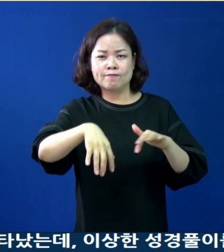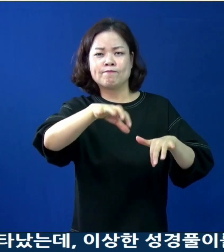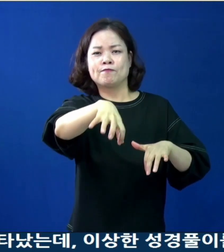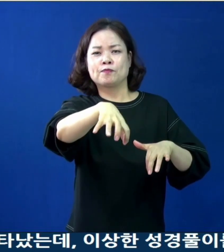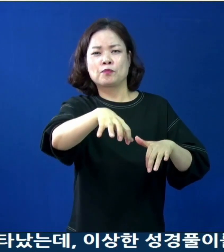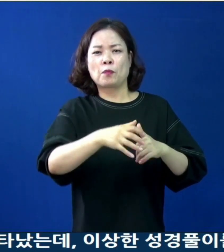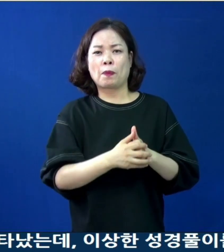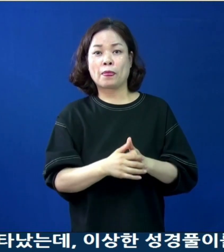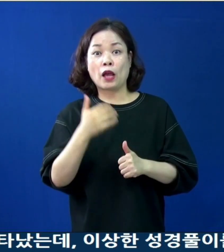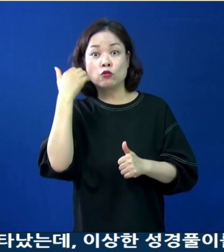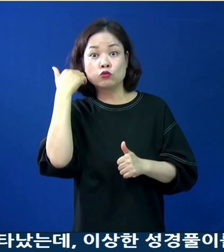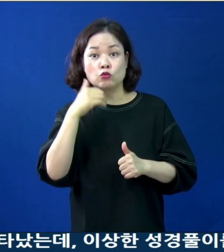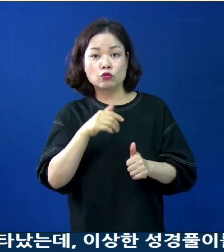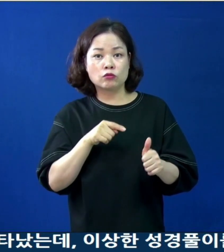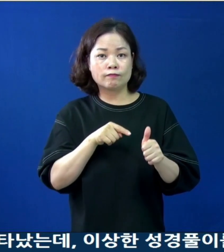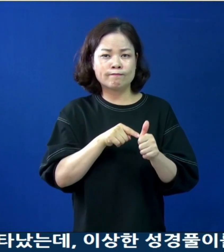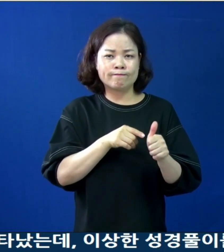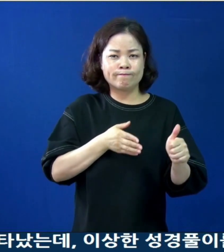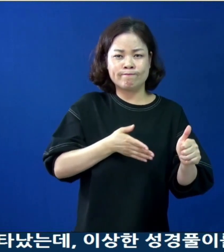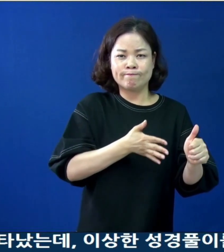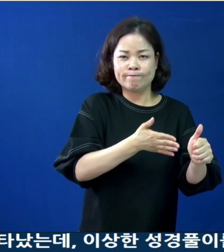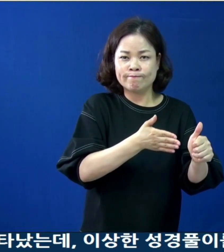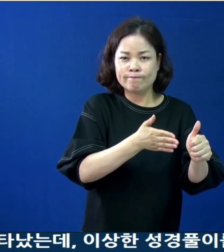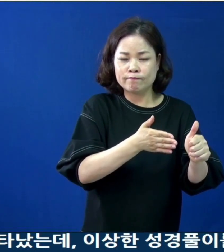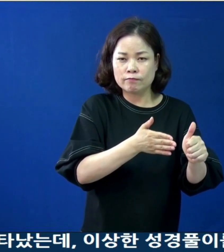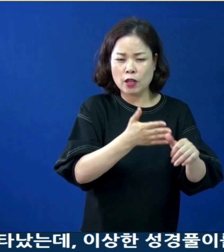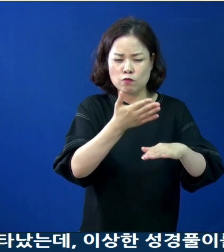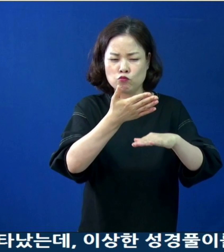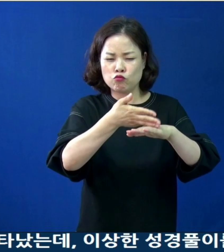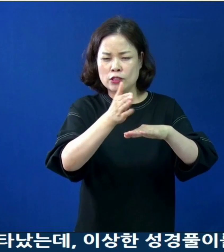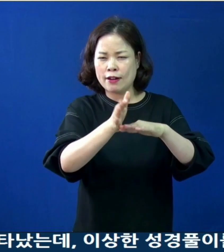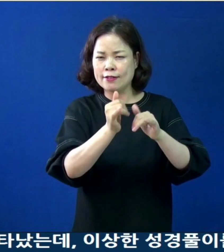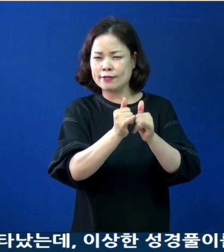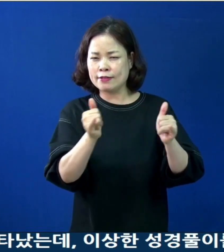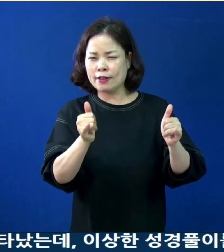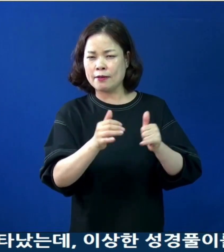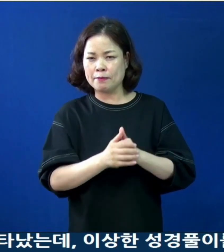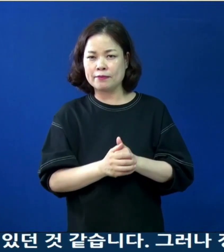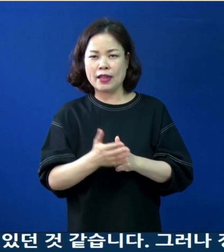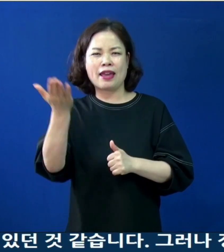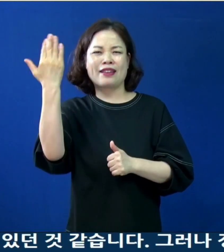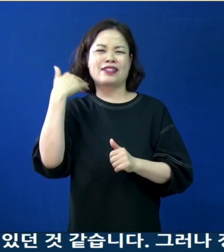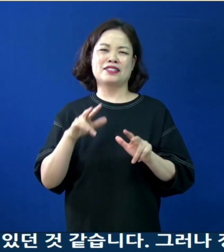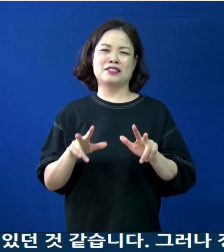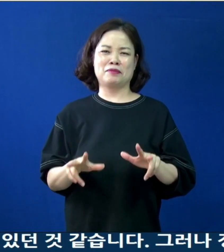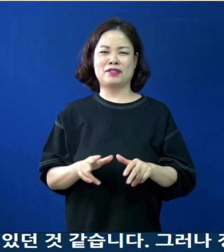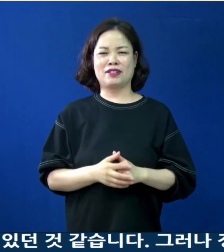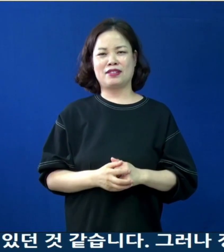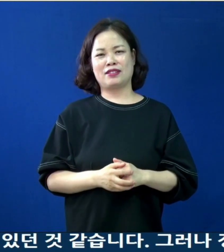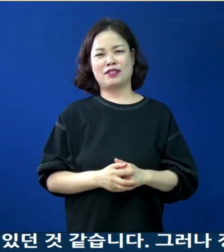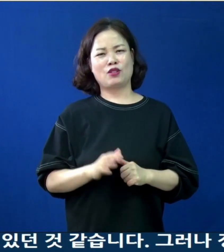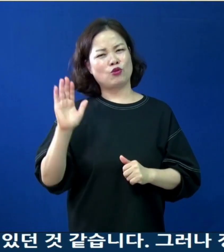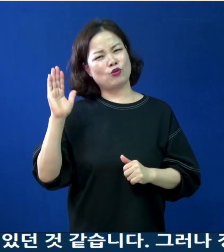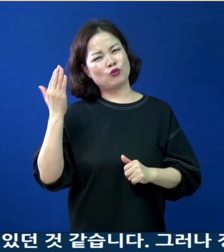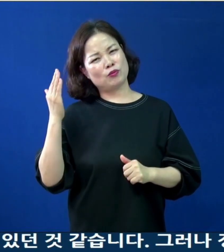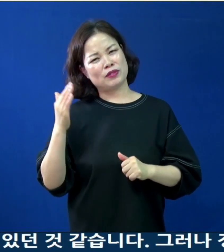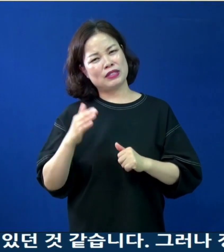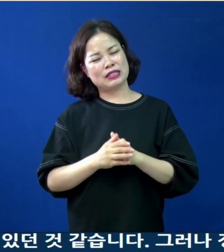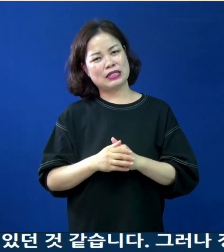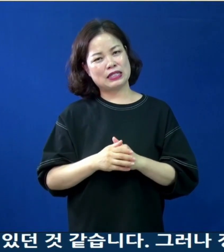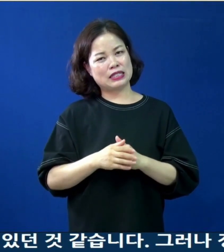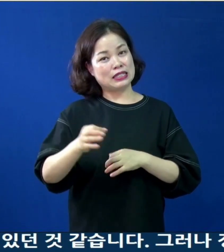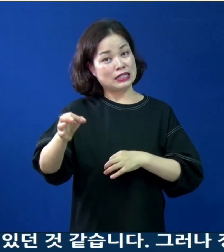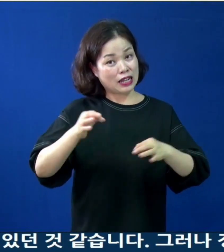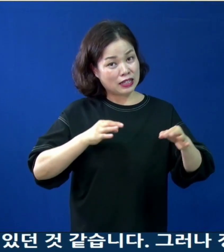저자에 누구를 동원합니까? 불량한 사람. 예나 지금이나 요즘은 이제 완전히 시장